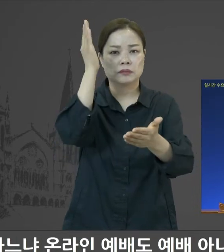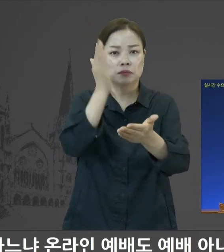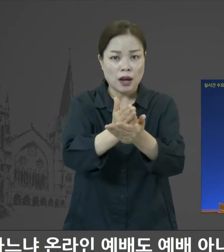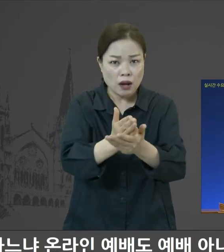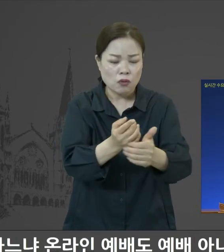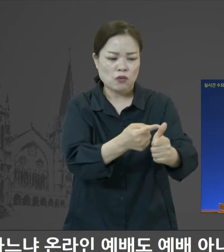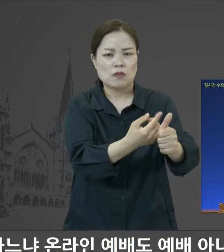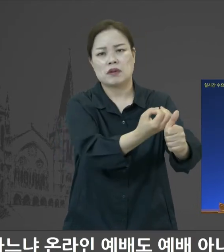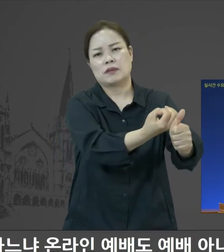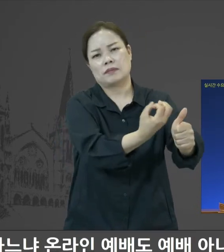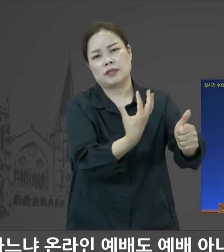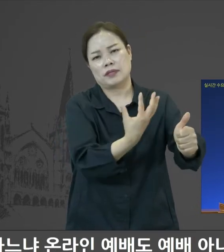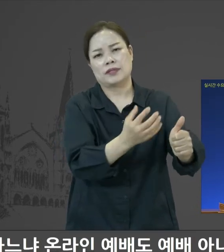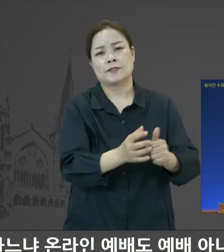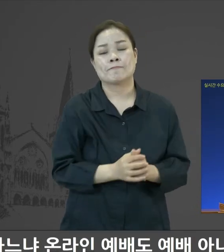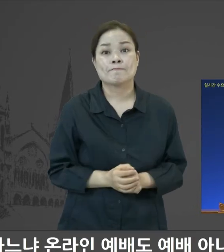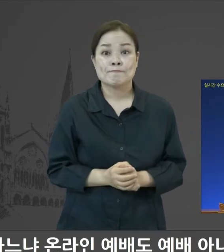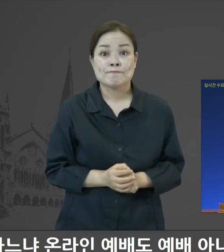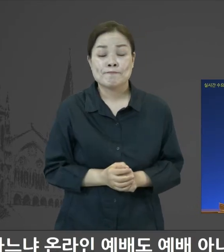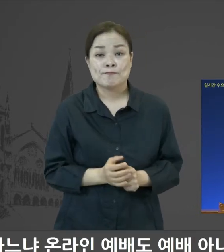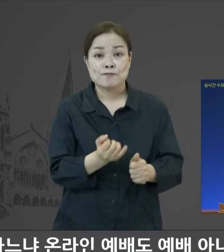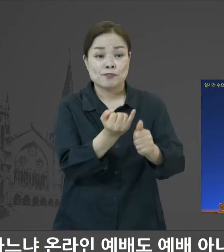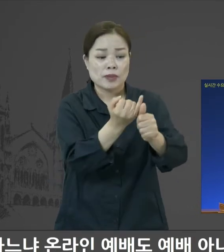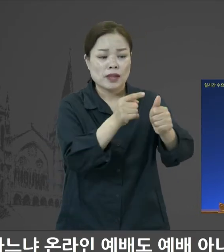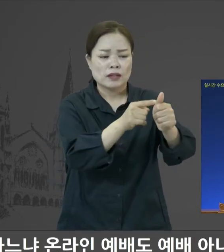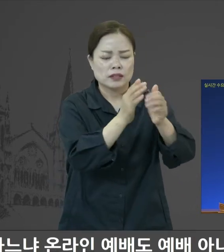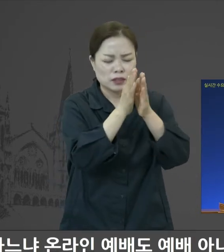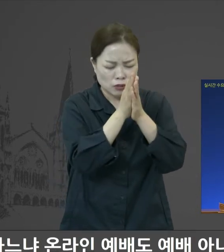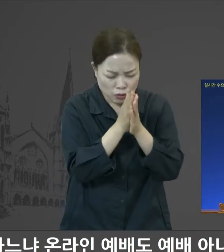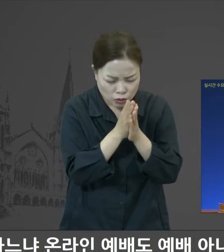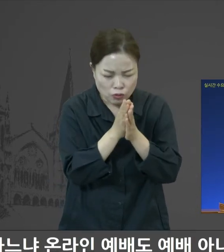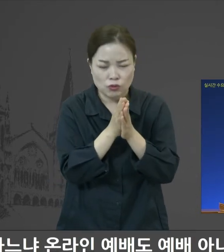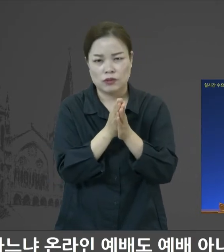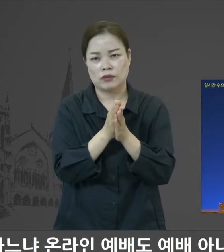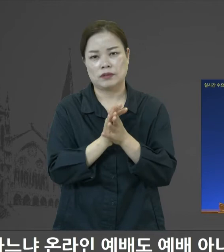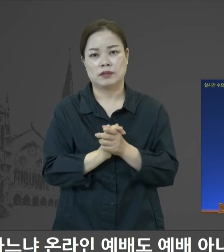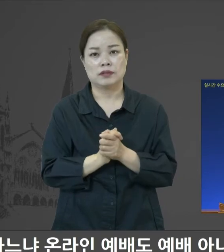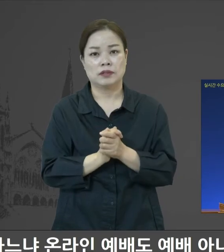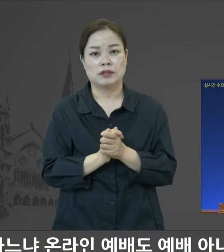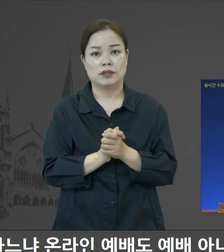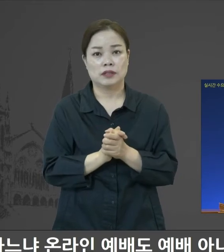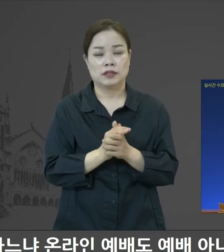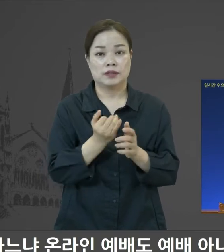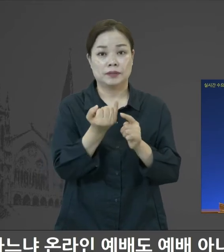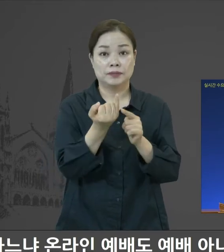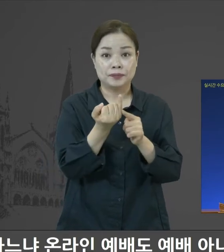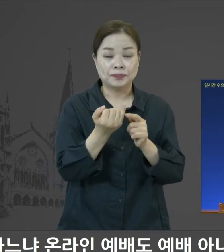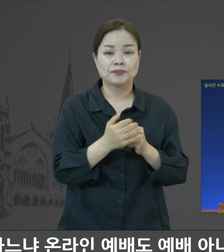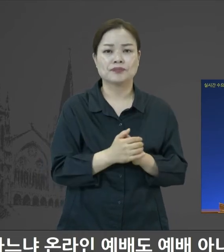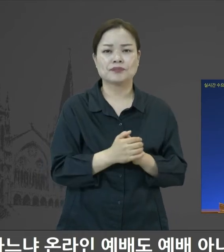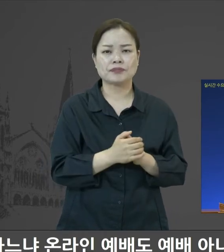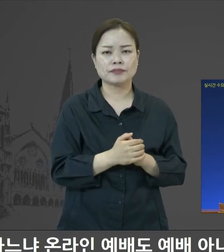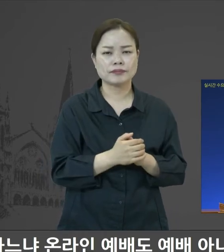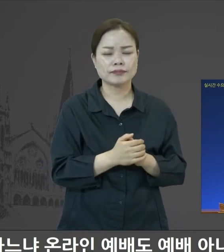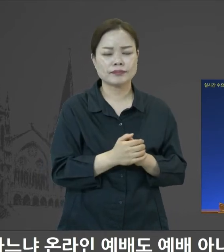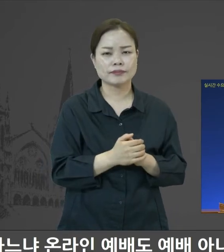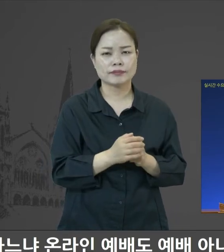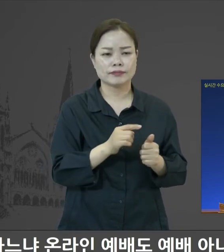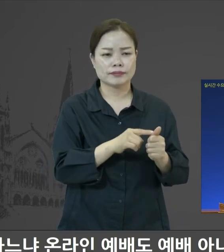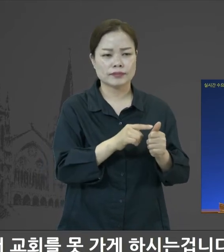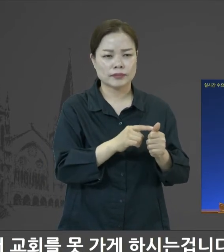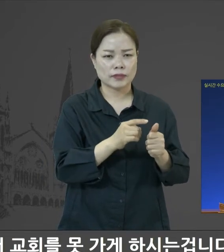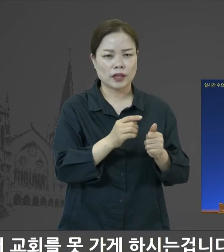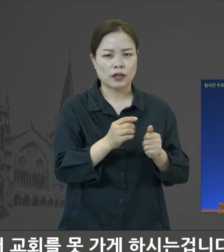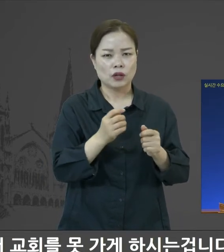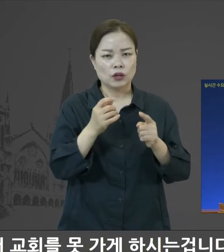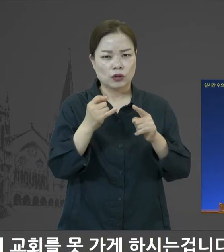얘기를 들었습니다. 그래서 그분 기도해 달라고 하셨어요. 자기가 언젠간 꼭